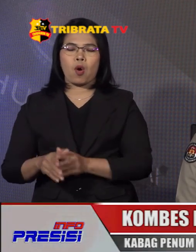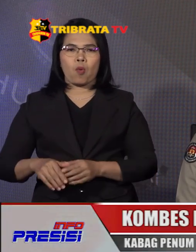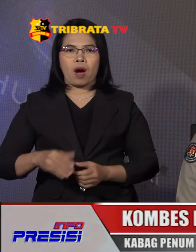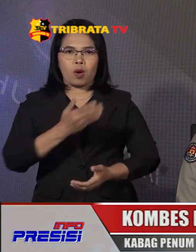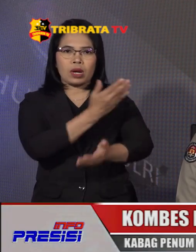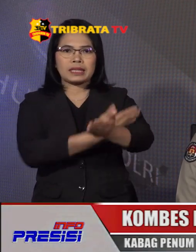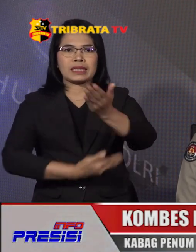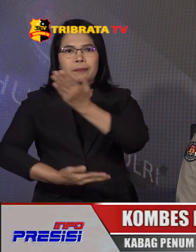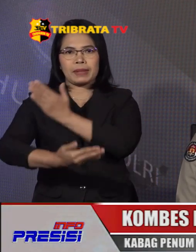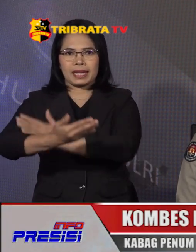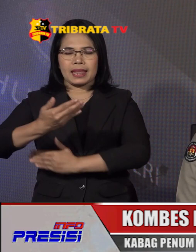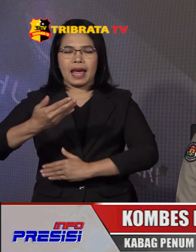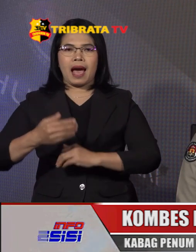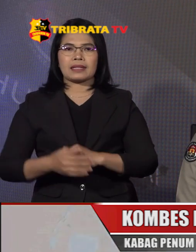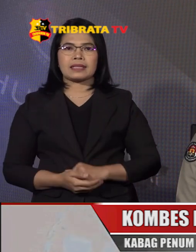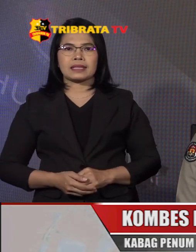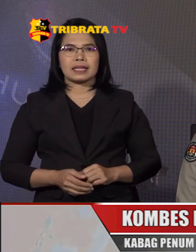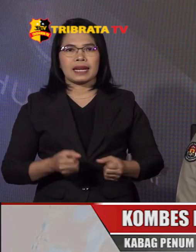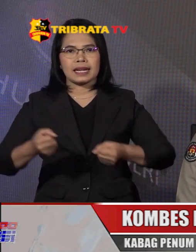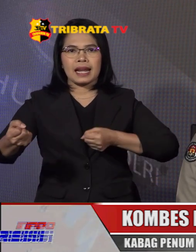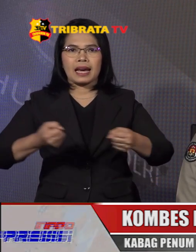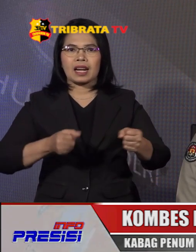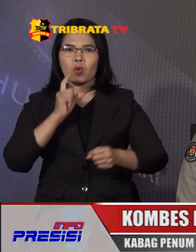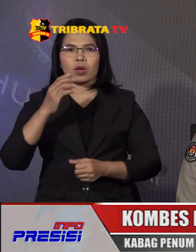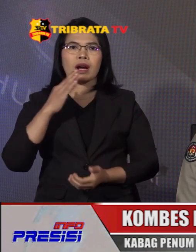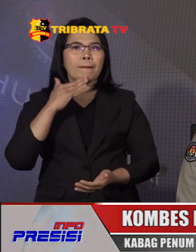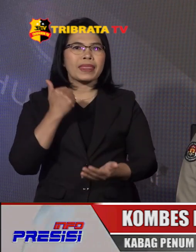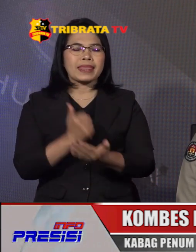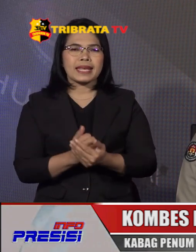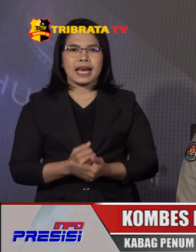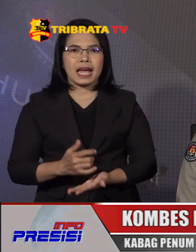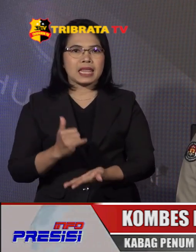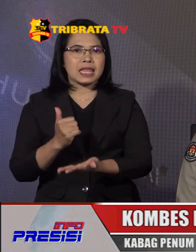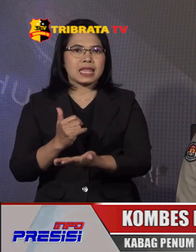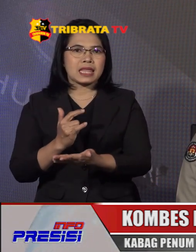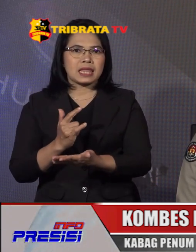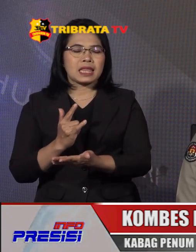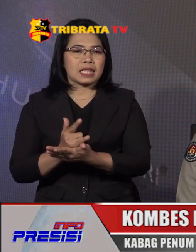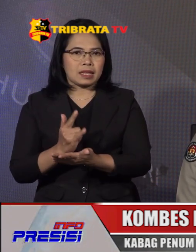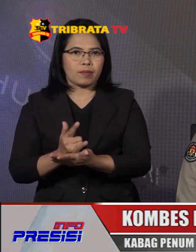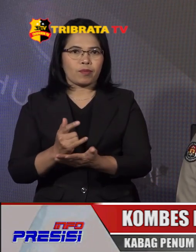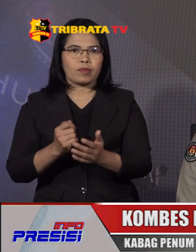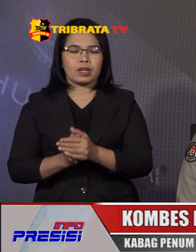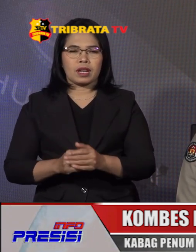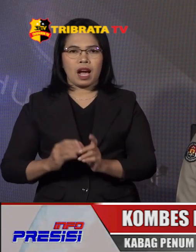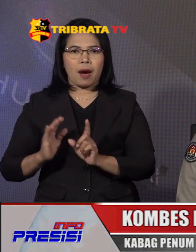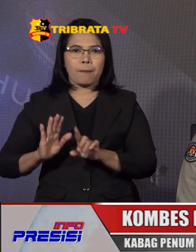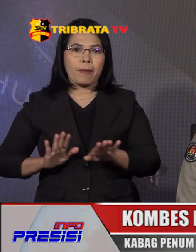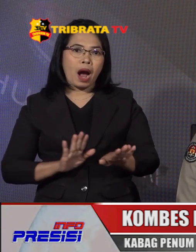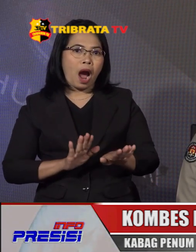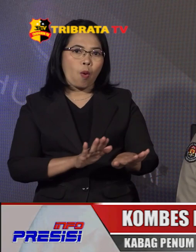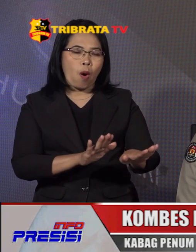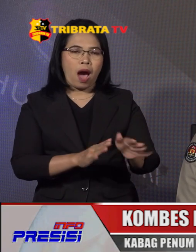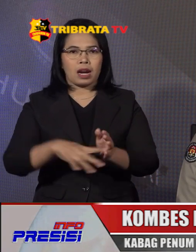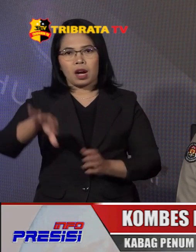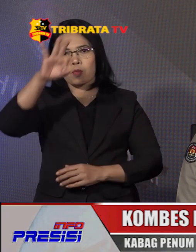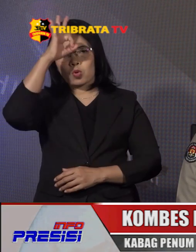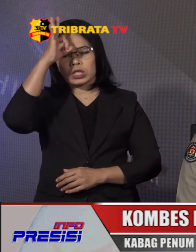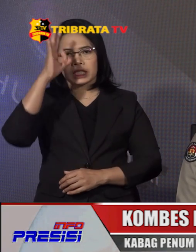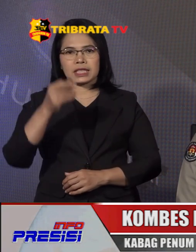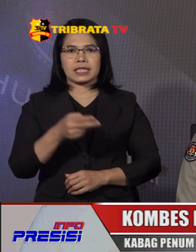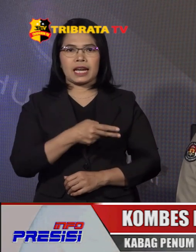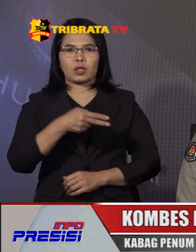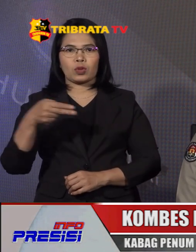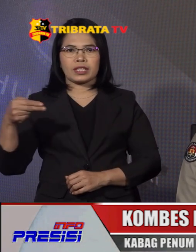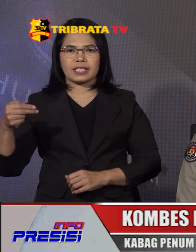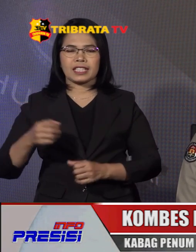disabilitas kendaraan untuk kepentingan tertentu dengan pengawalan dari kepolisian negara republik Indonesia